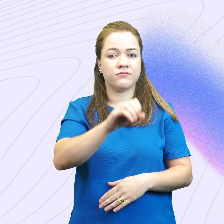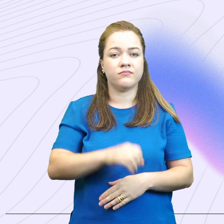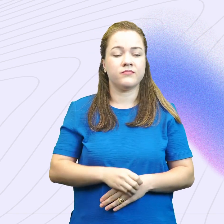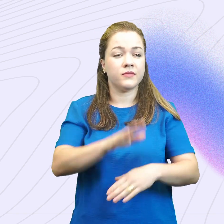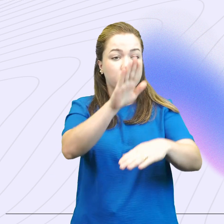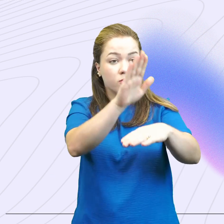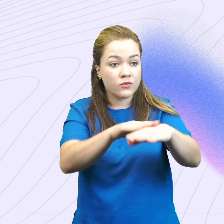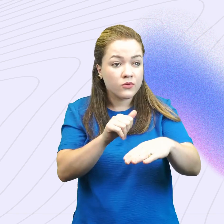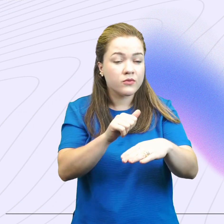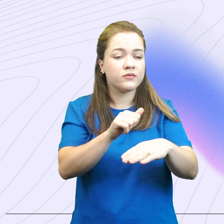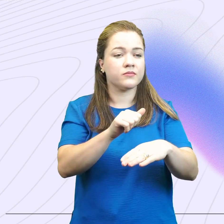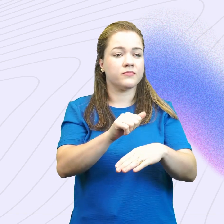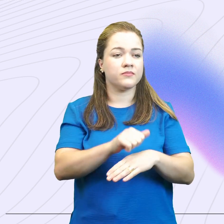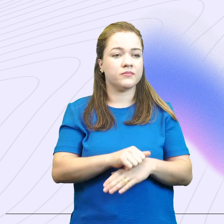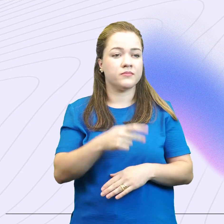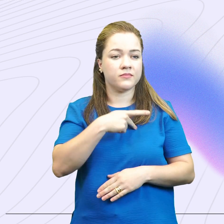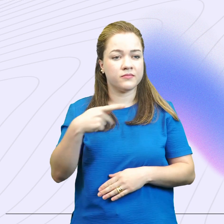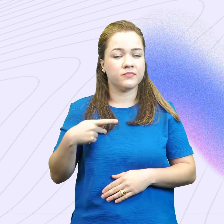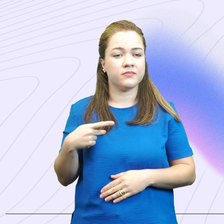Pastor Gustavo.